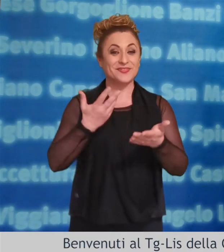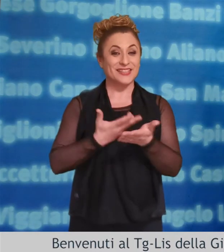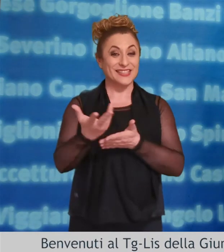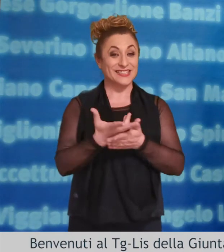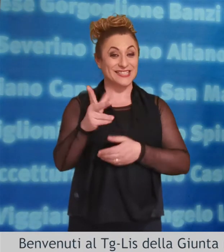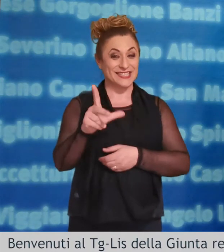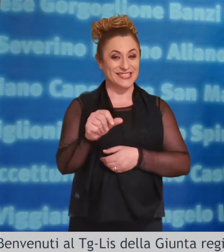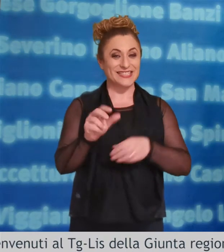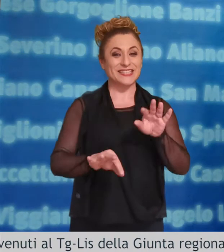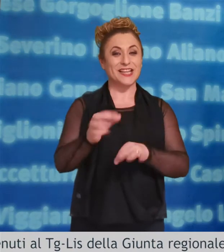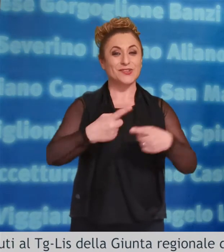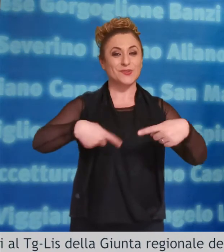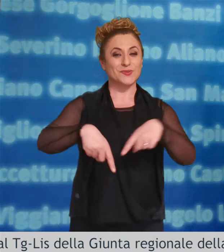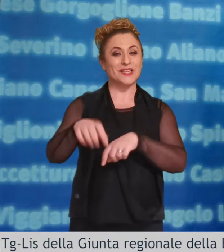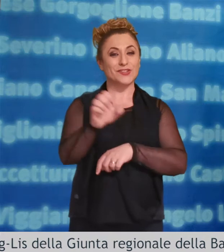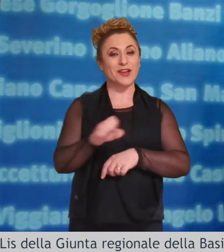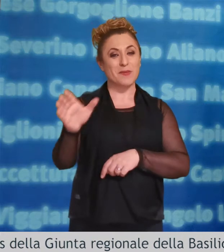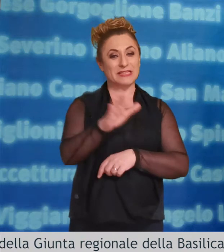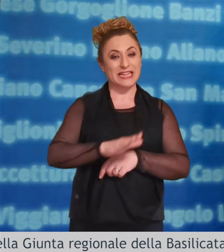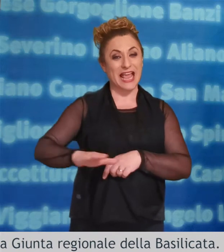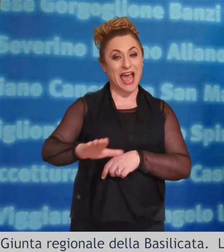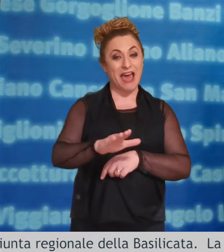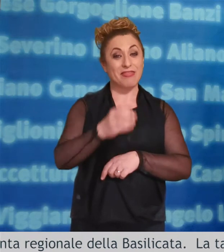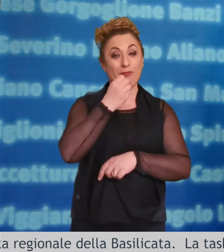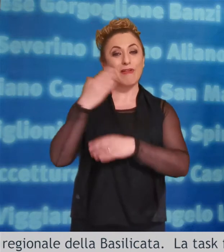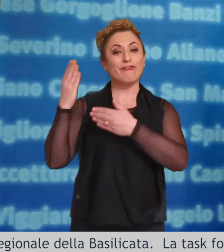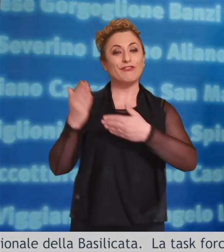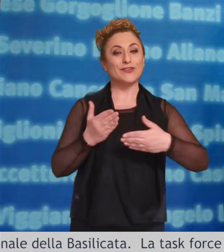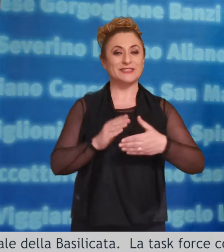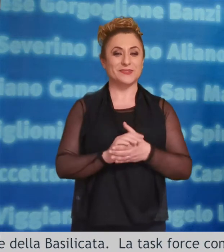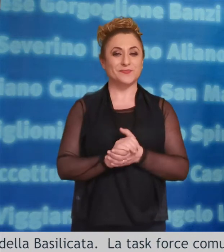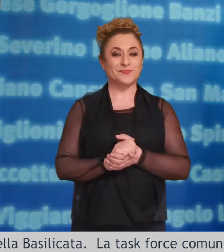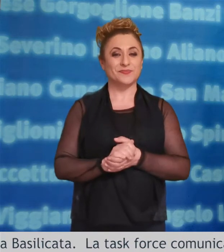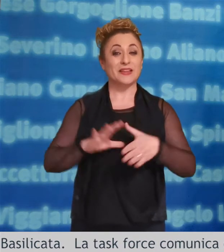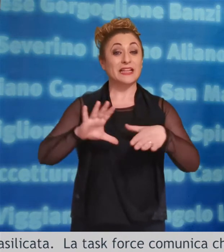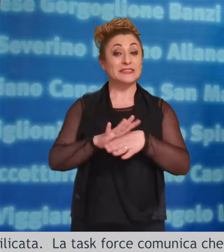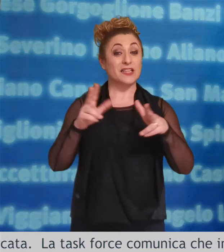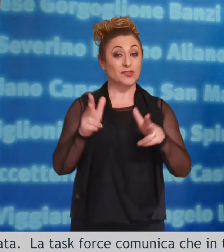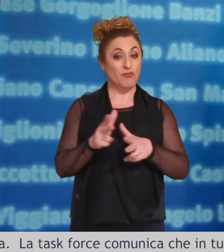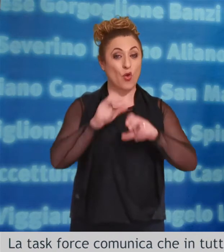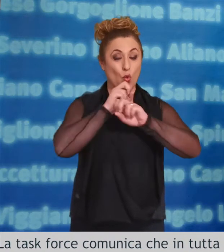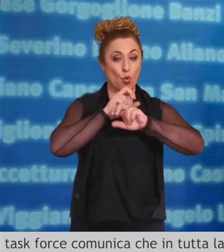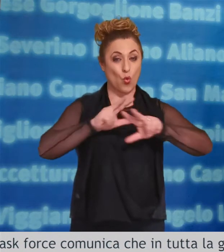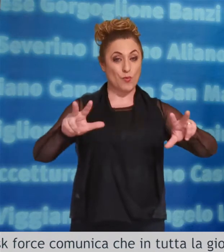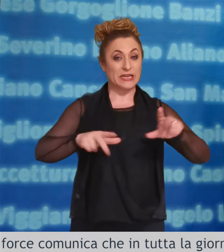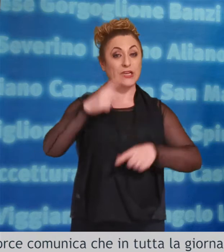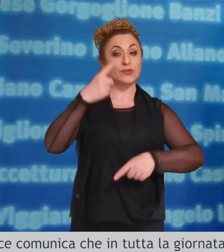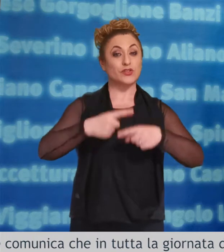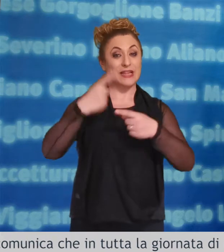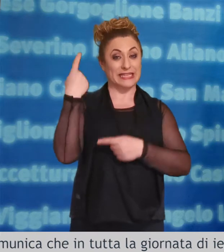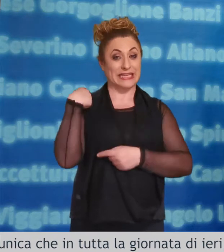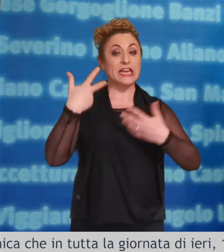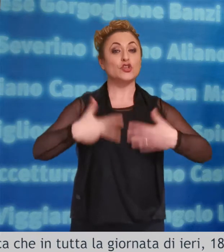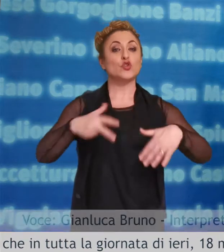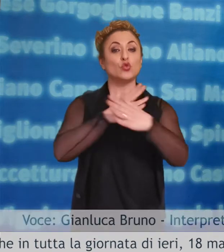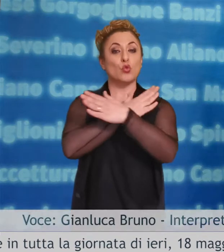benvenuti al tg in lis della giunta regionale della basilicata la task force comunica che in tutta la giornata